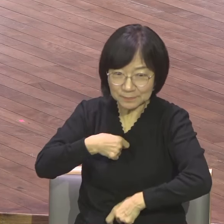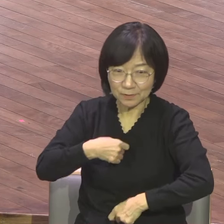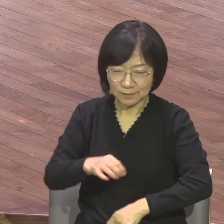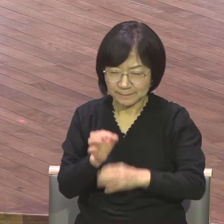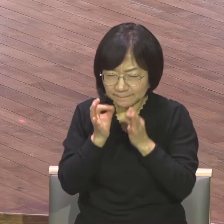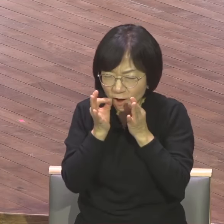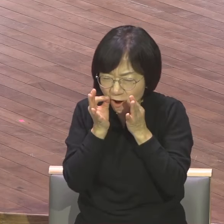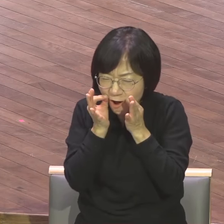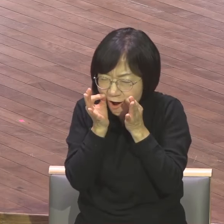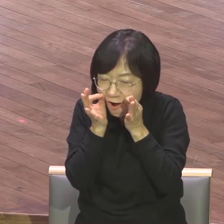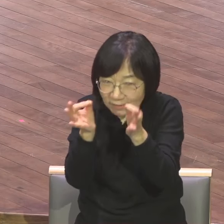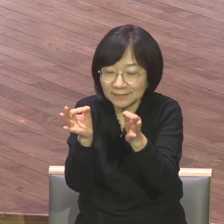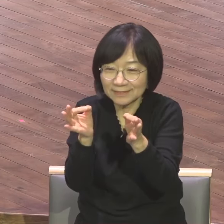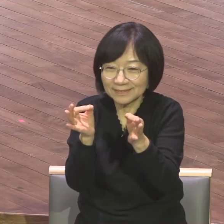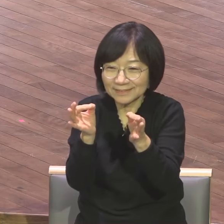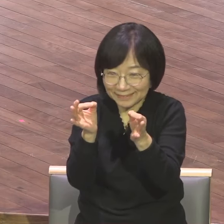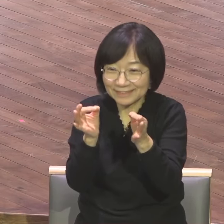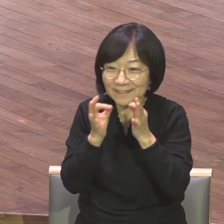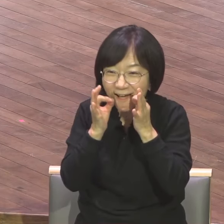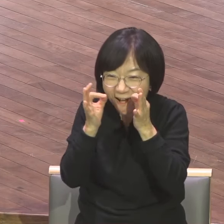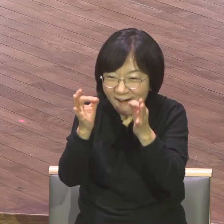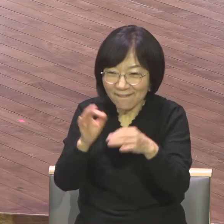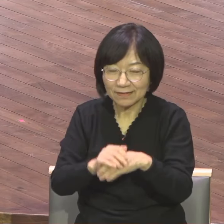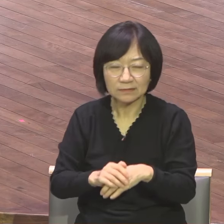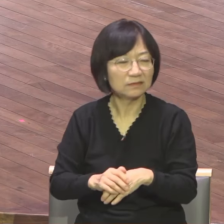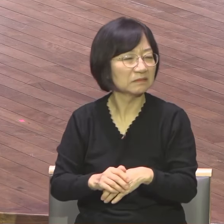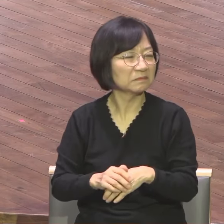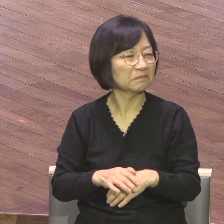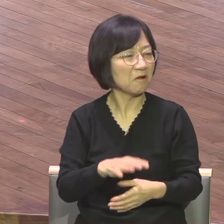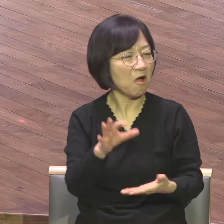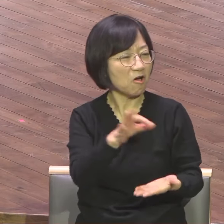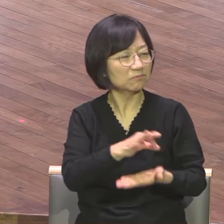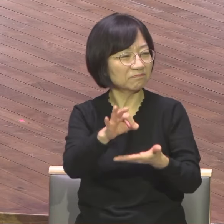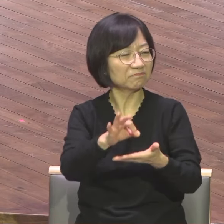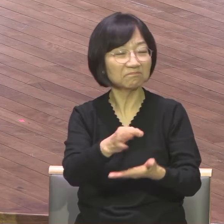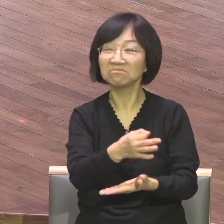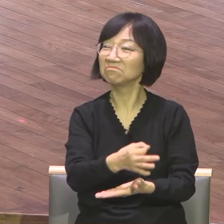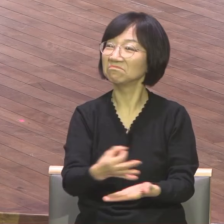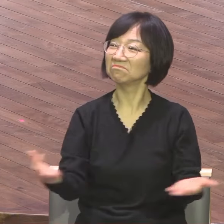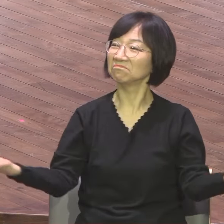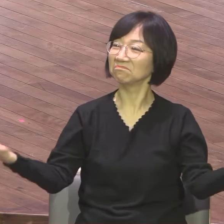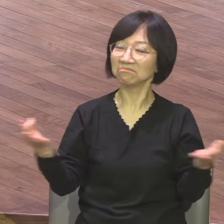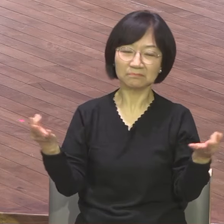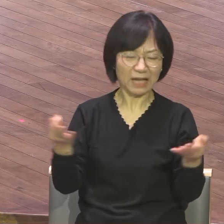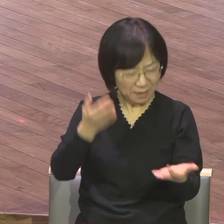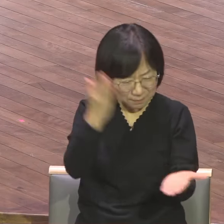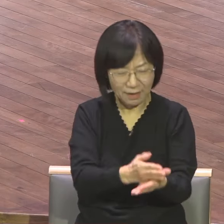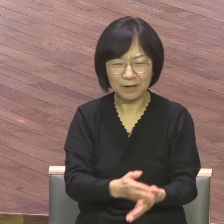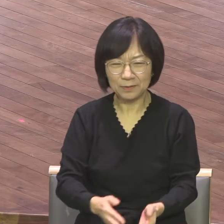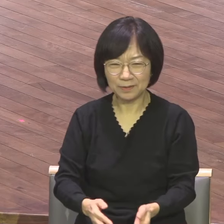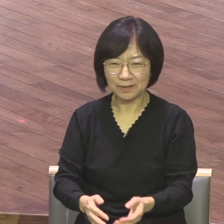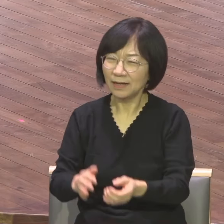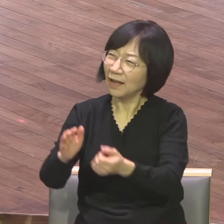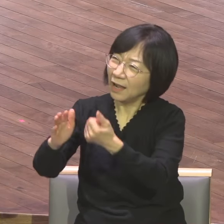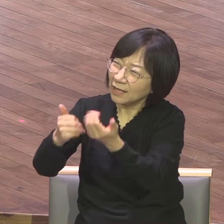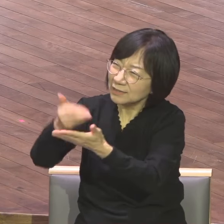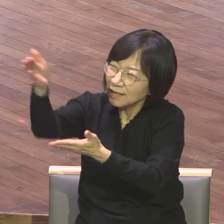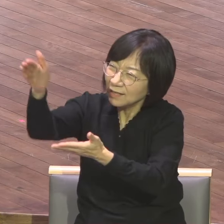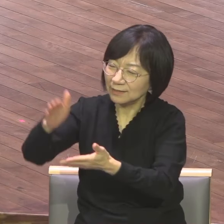최선을 다해서 중심을 다해서 해보세요. 하나님 어떻게 하시는가?